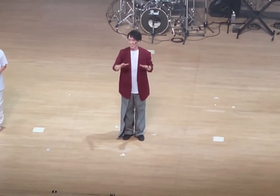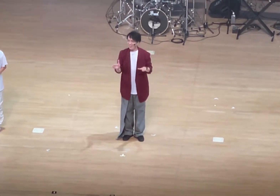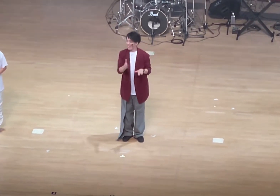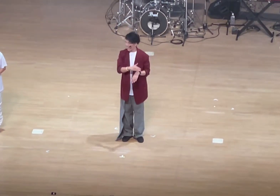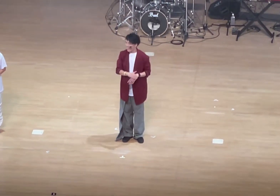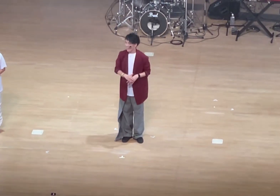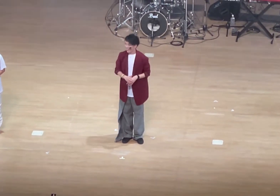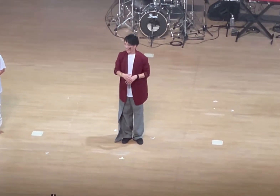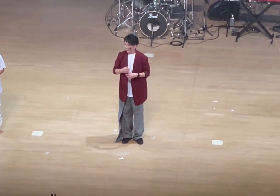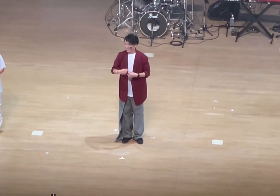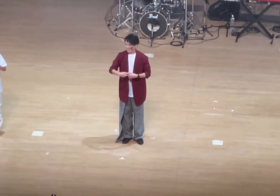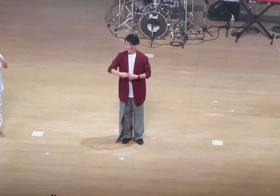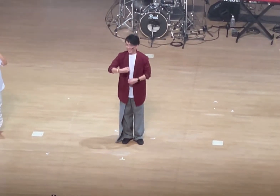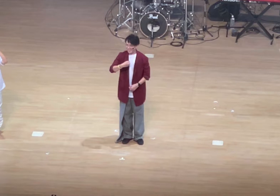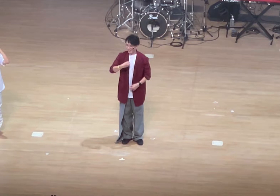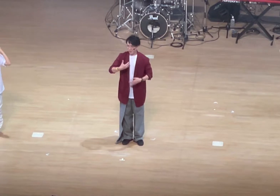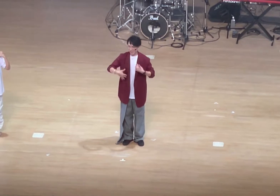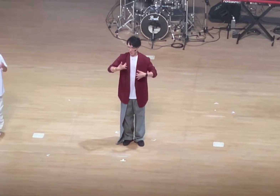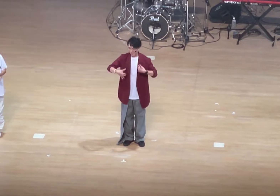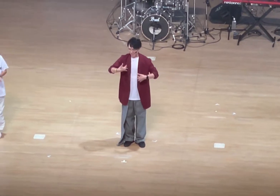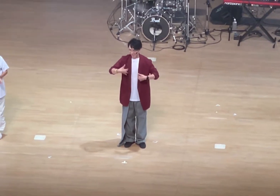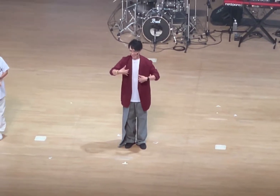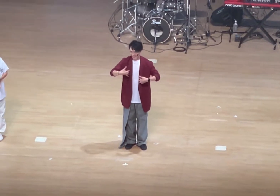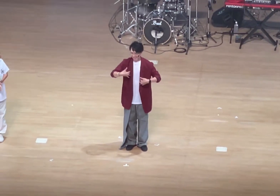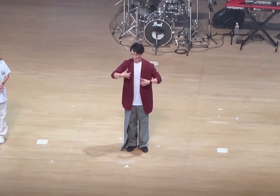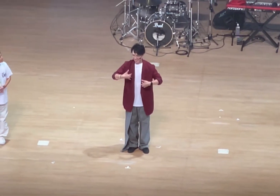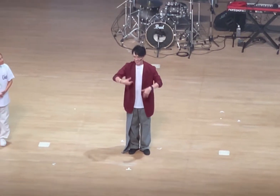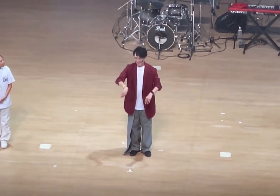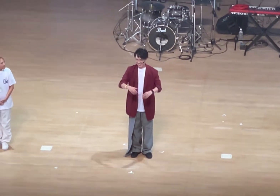です。今から、正しくよりも楽しく、